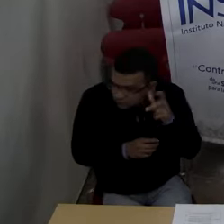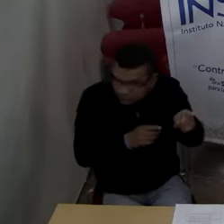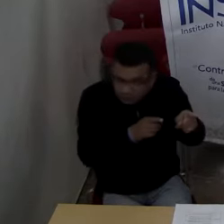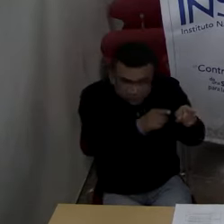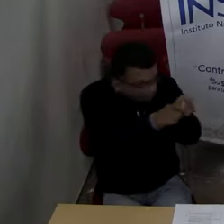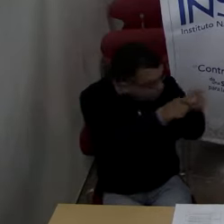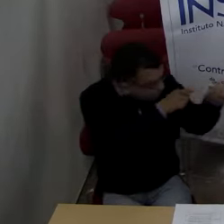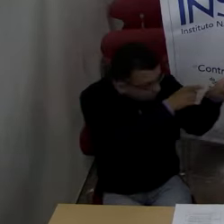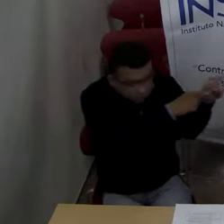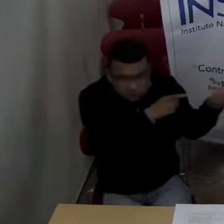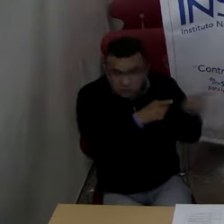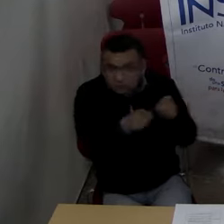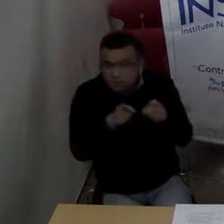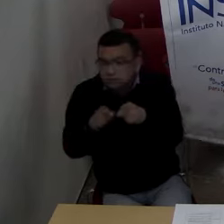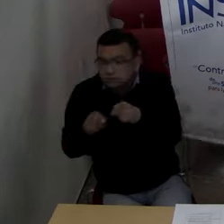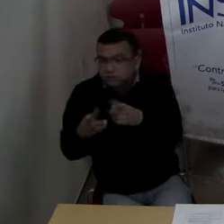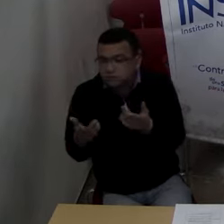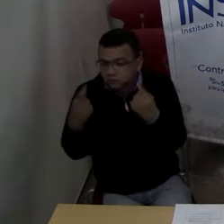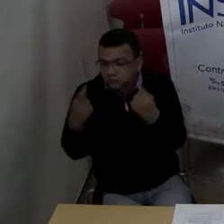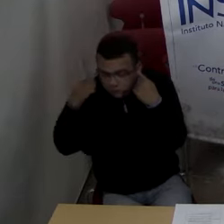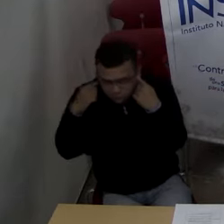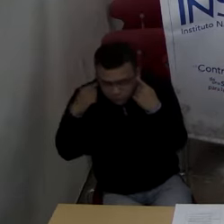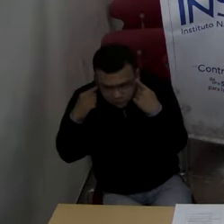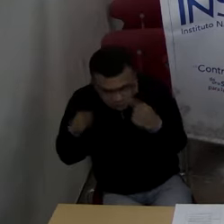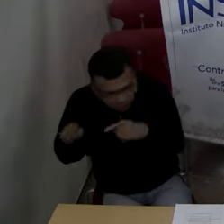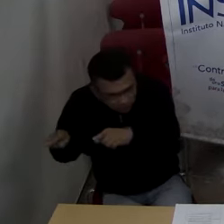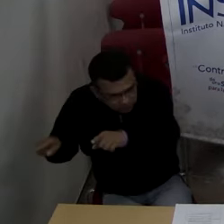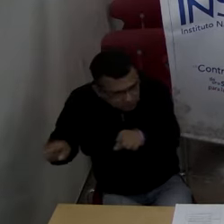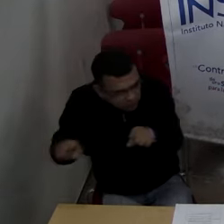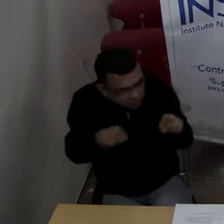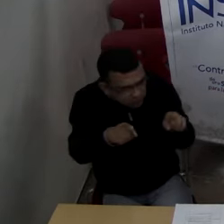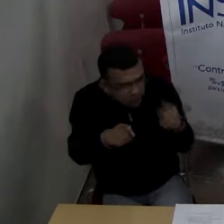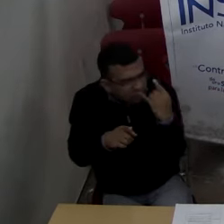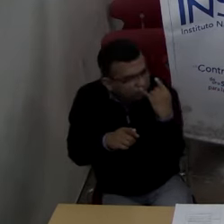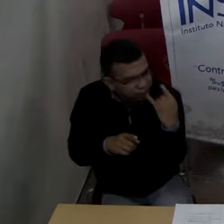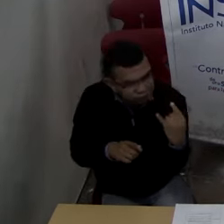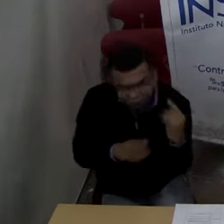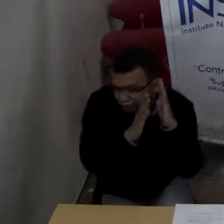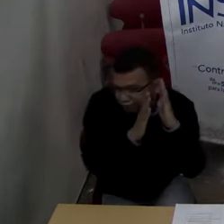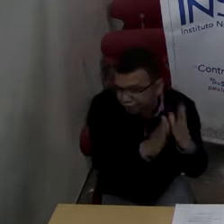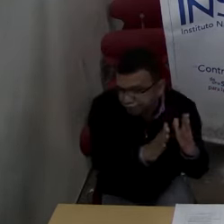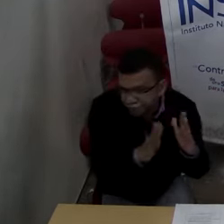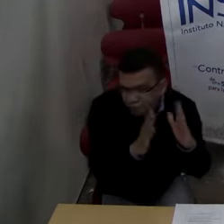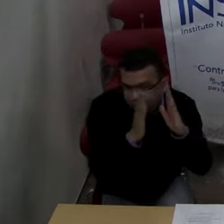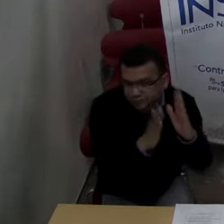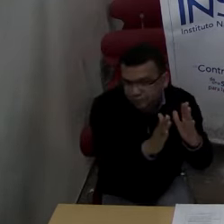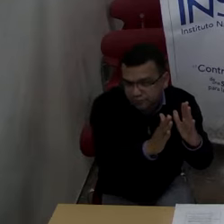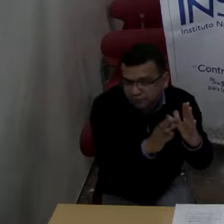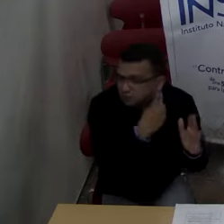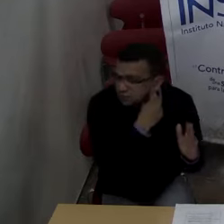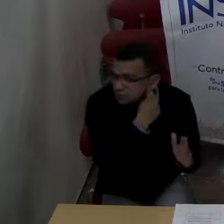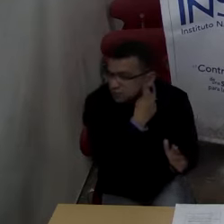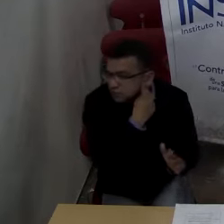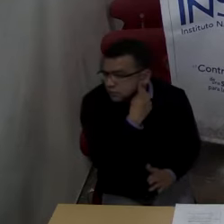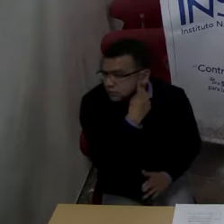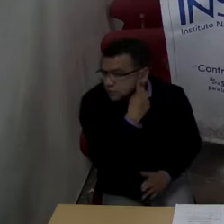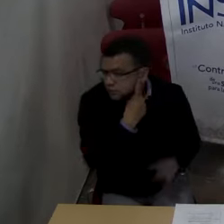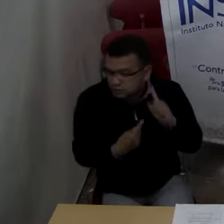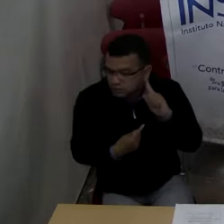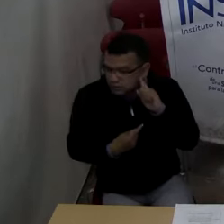dirige y mantiene nuestro interés hacia un sonido que es importante para nosotros durante